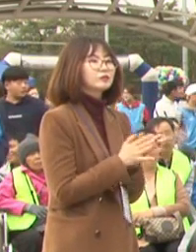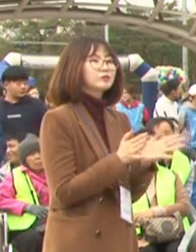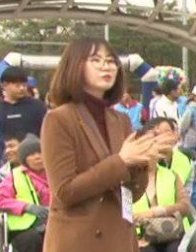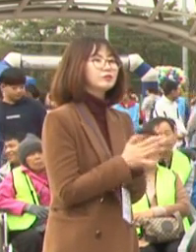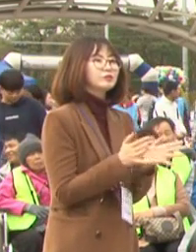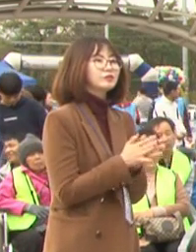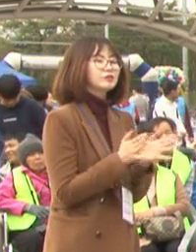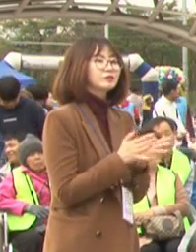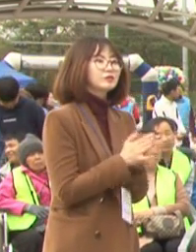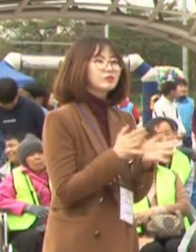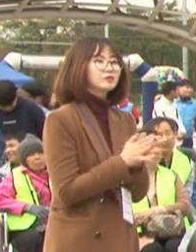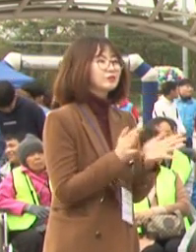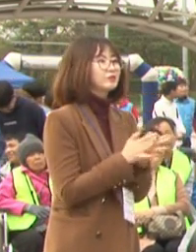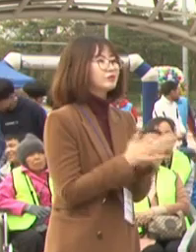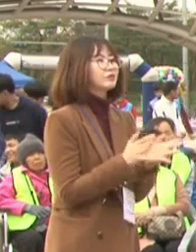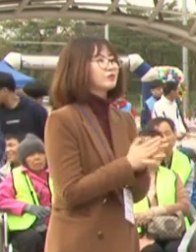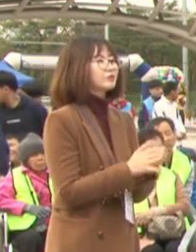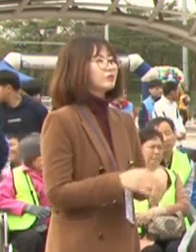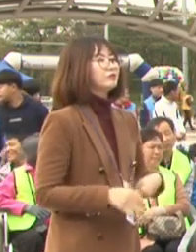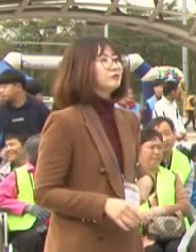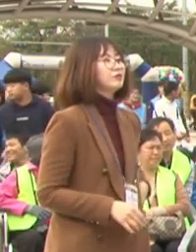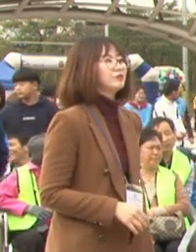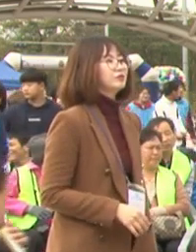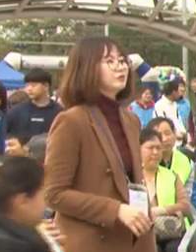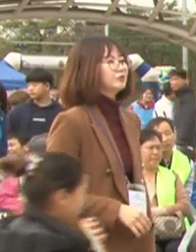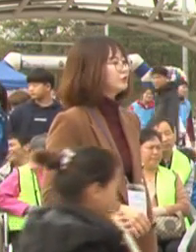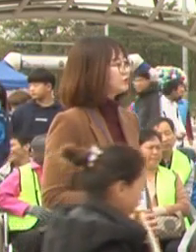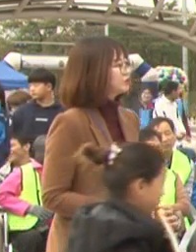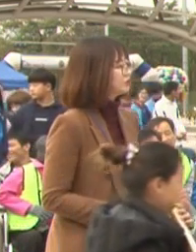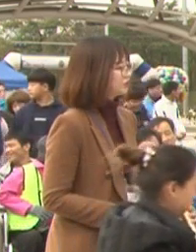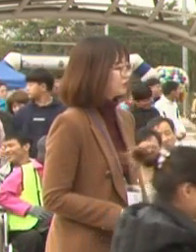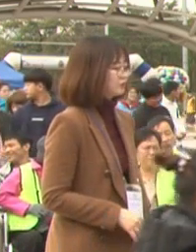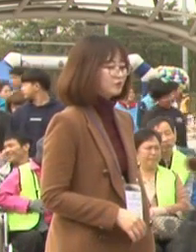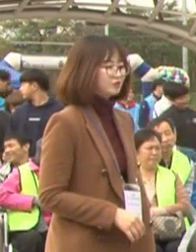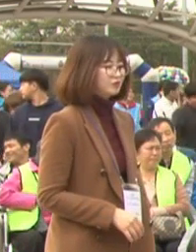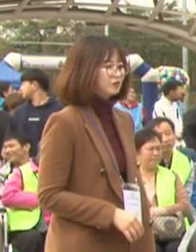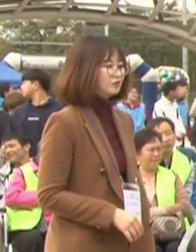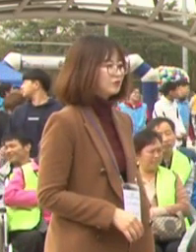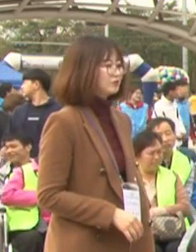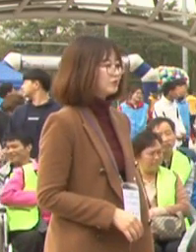감사합니다. 계속해서 사회복지 유공자 화성시 을지역 국회의원 표창이 있겠습니다. 시상은